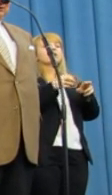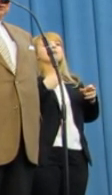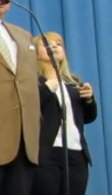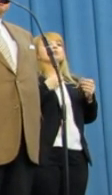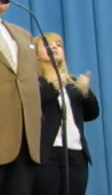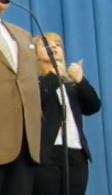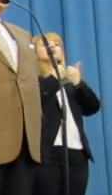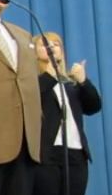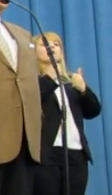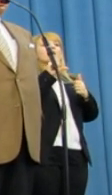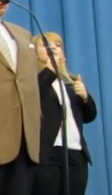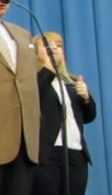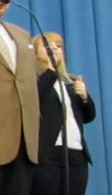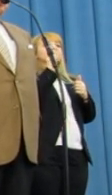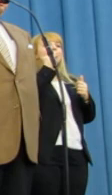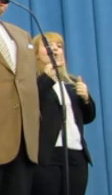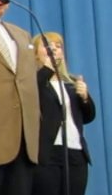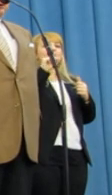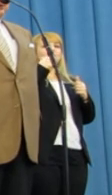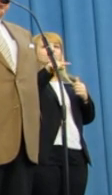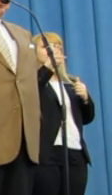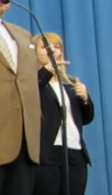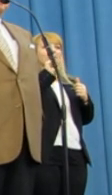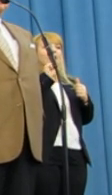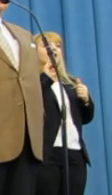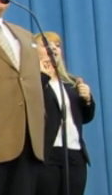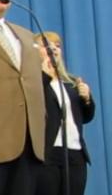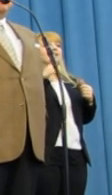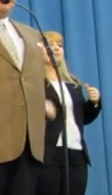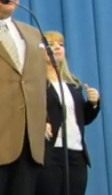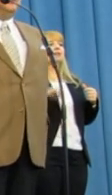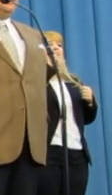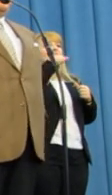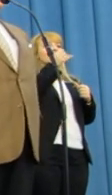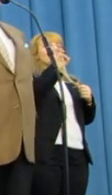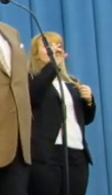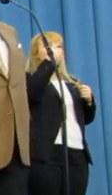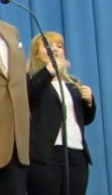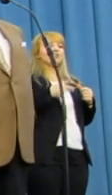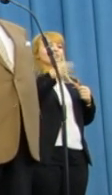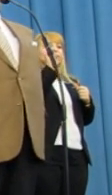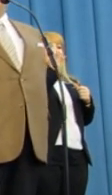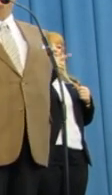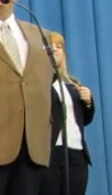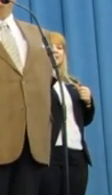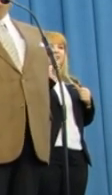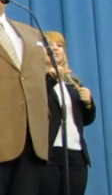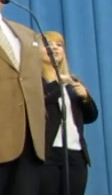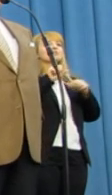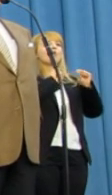Przątka i pan Dariusz Joński, wybitny prawnik i obrońca praw człowieka.